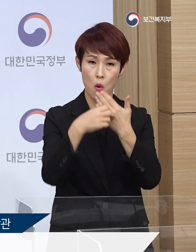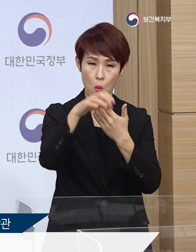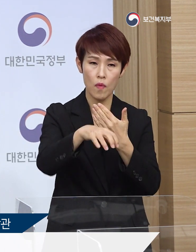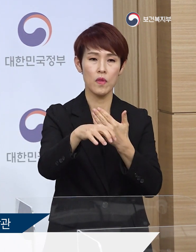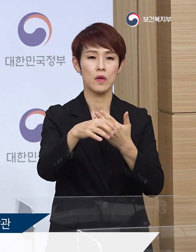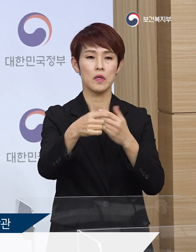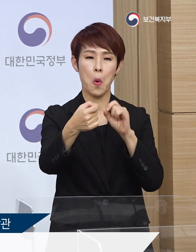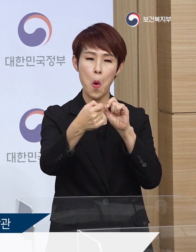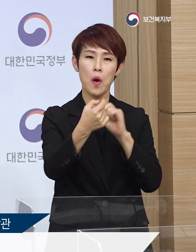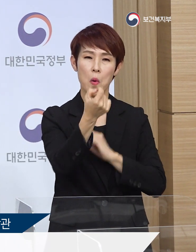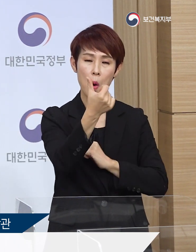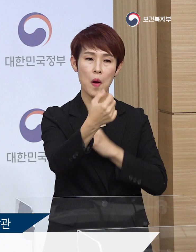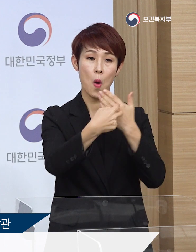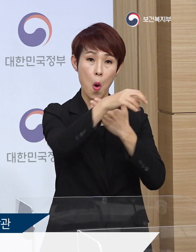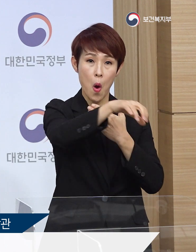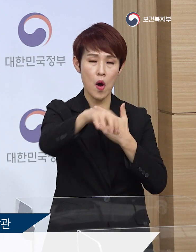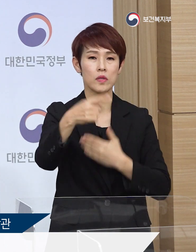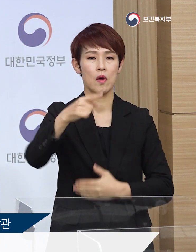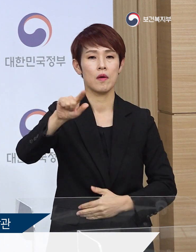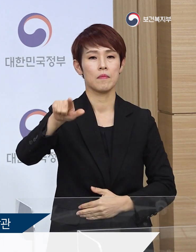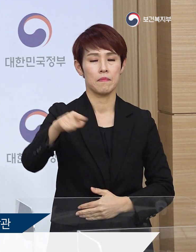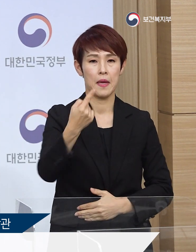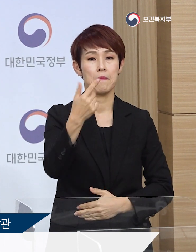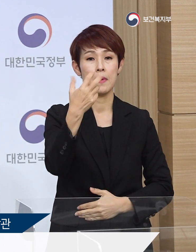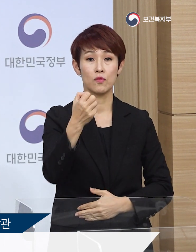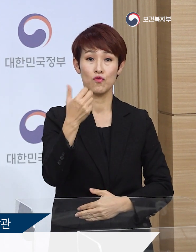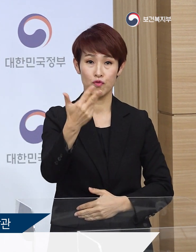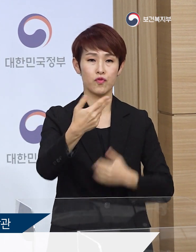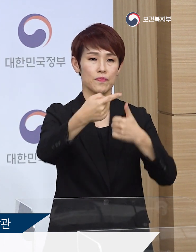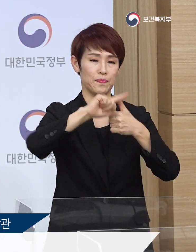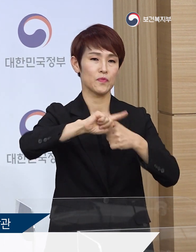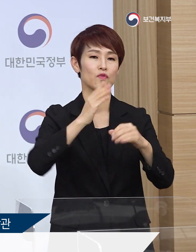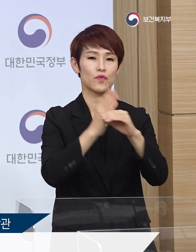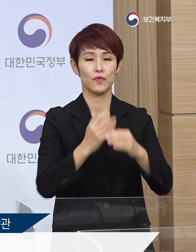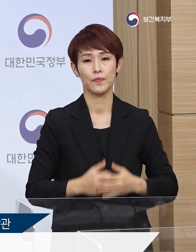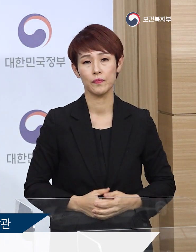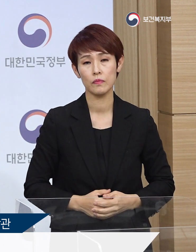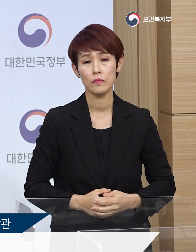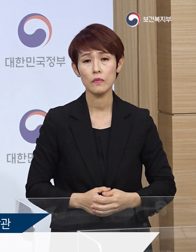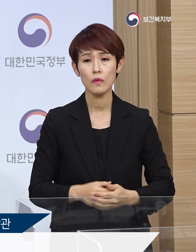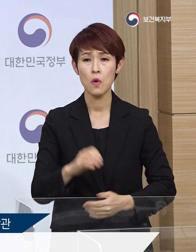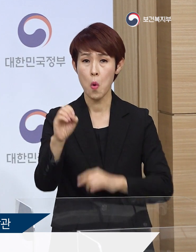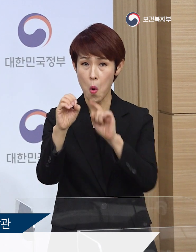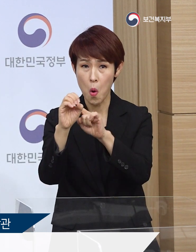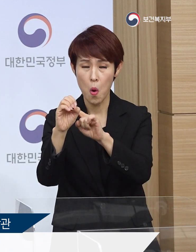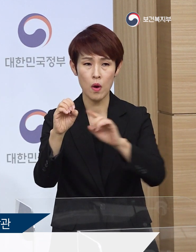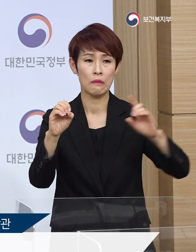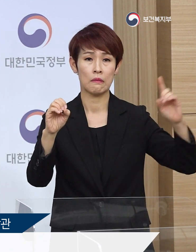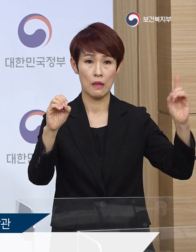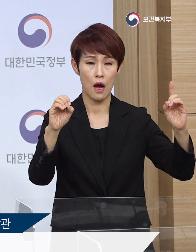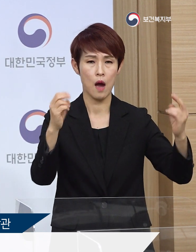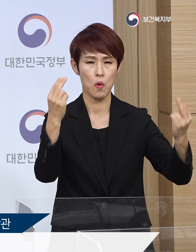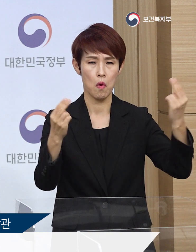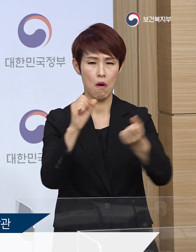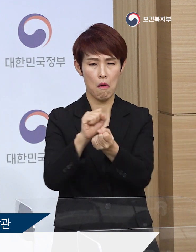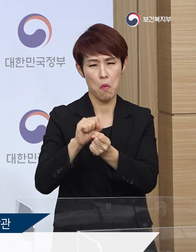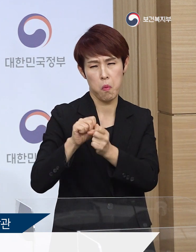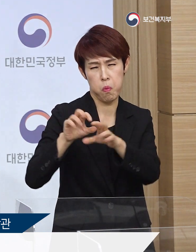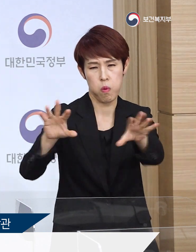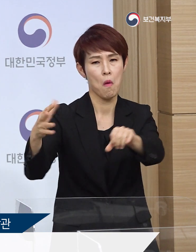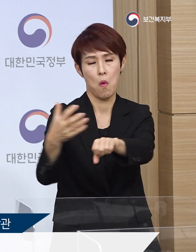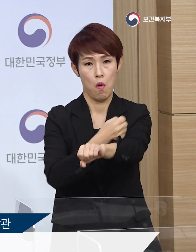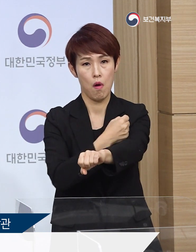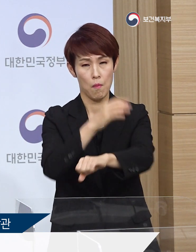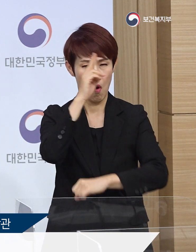등 1,189개소가 참여하고 있습니다. 오미크론은 델타 변이에 비해 전파력이 높고